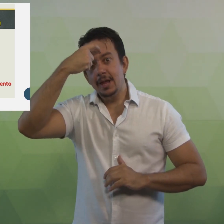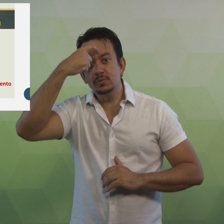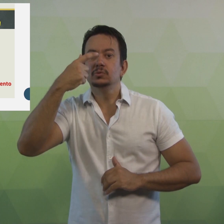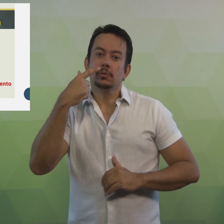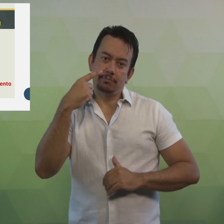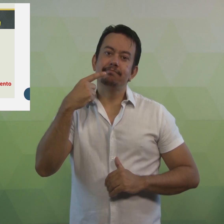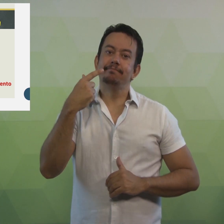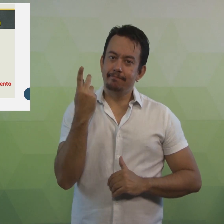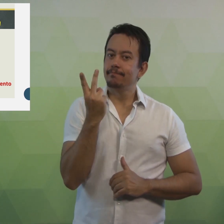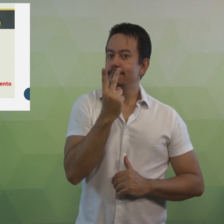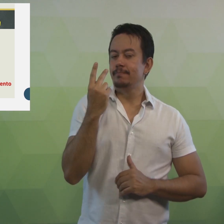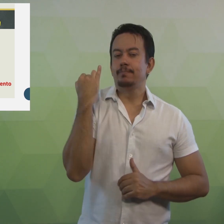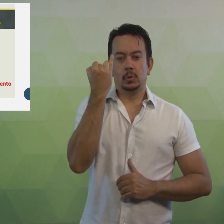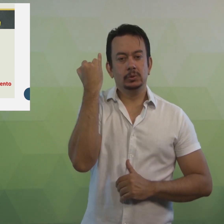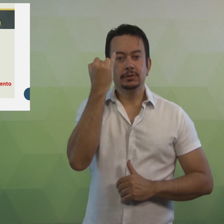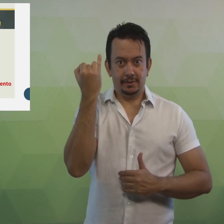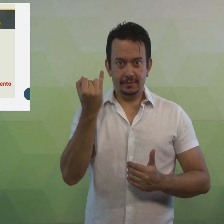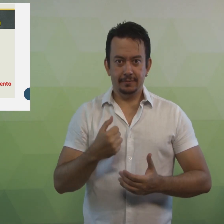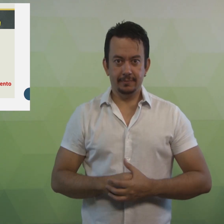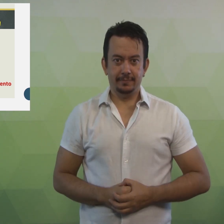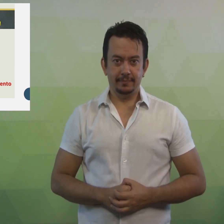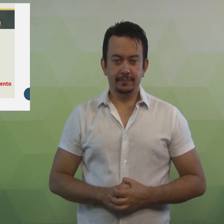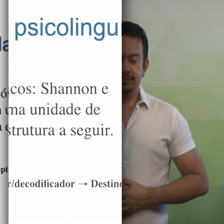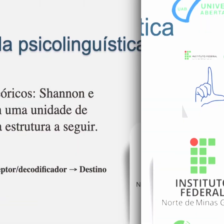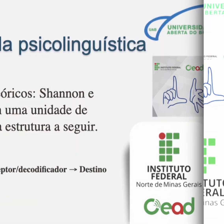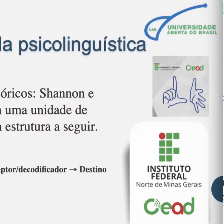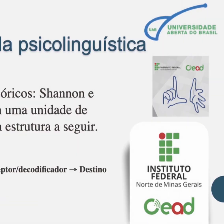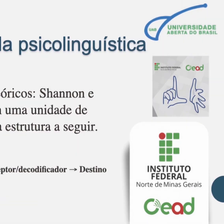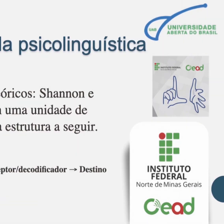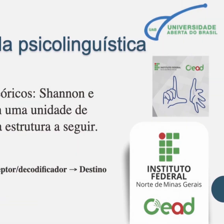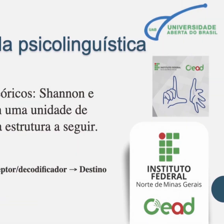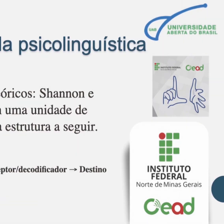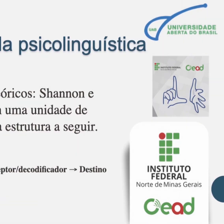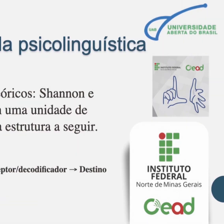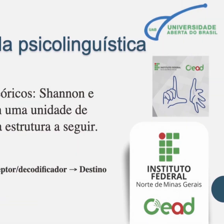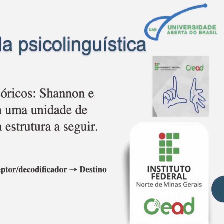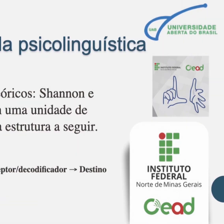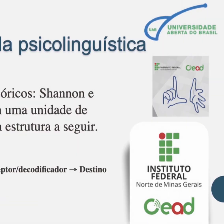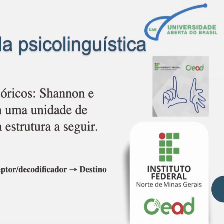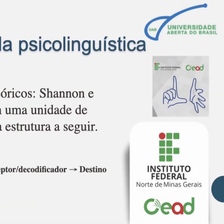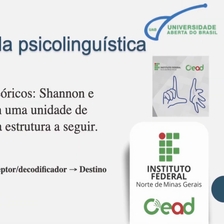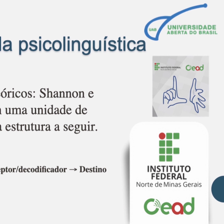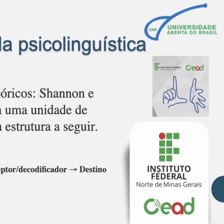Então, a mentalista e a comportamentalista são duas áreas muito importantes.